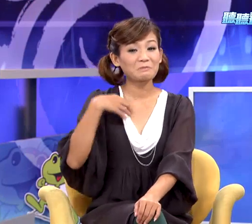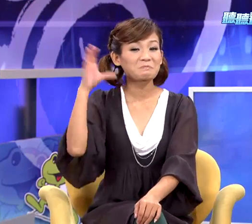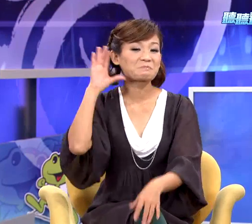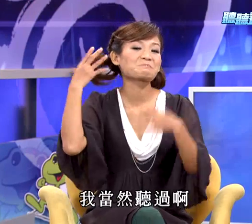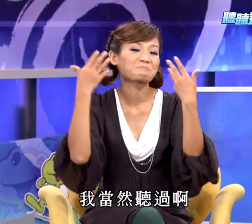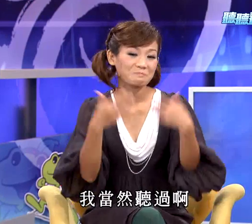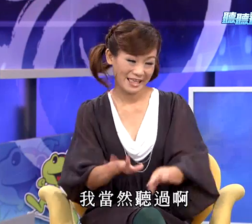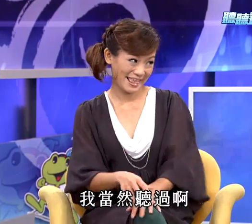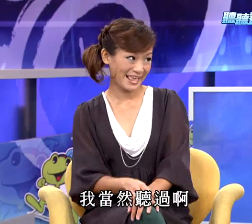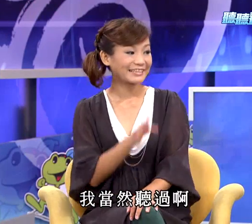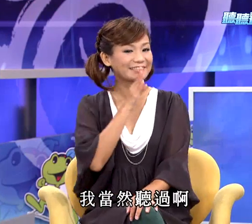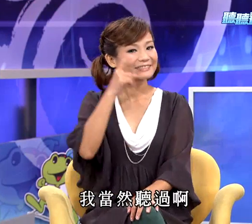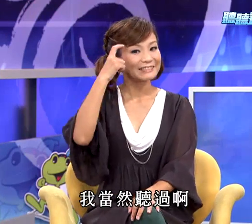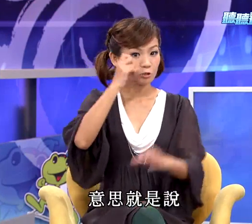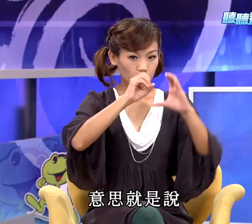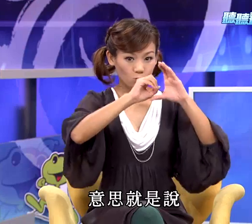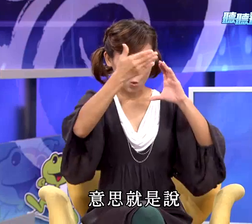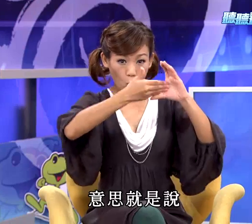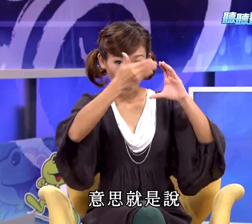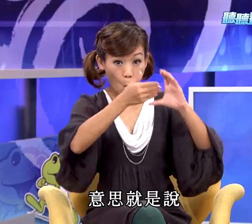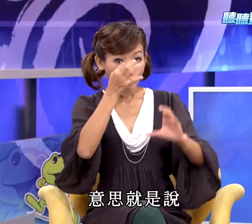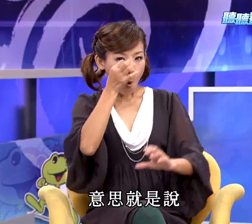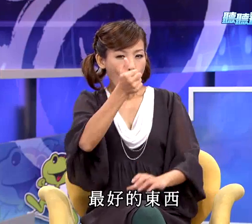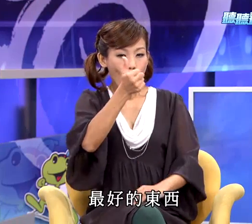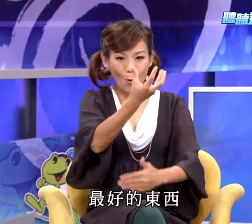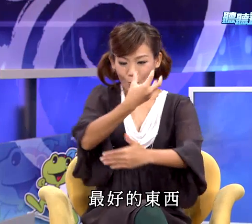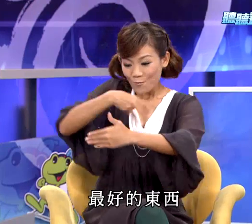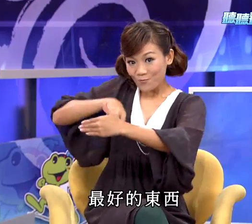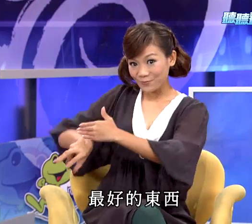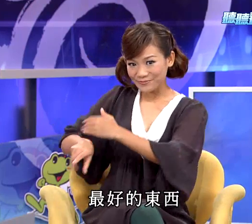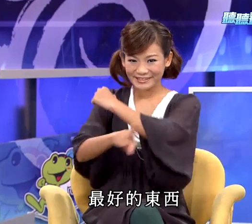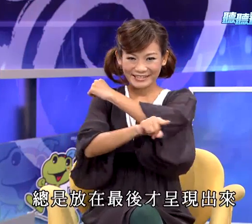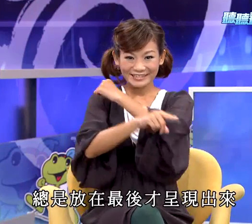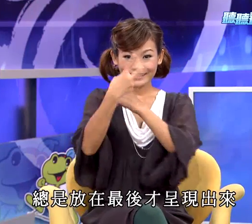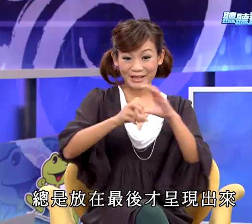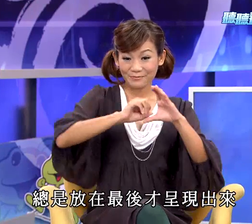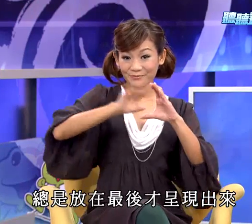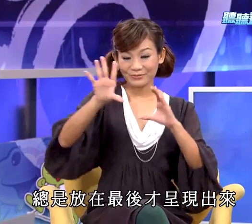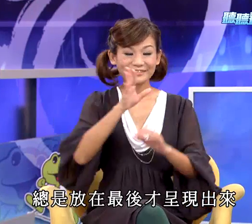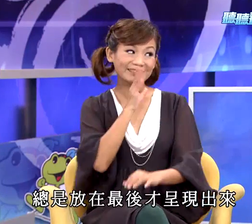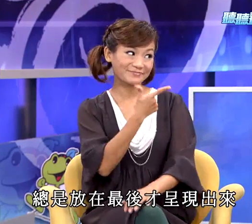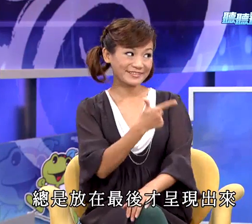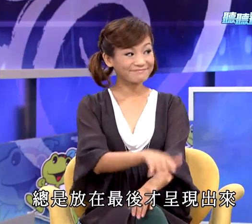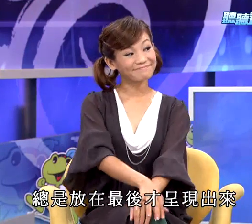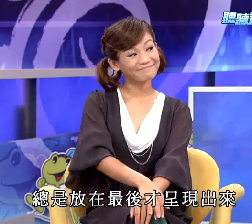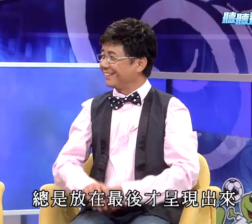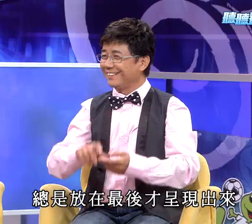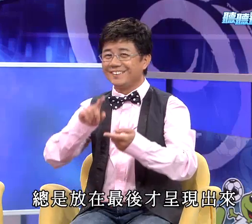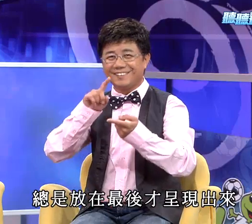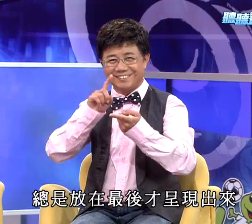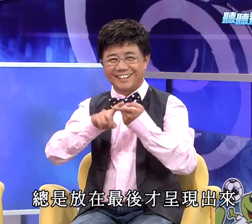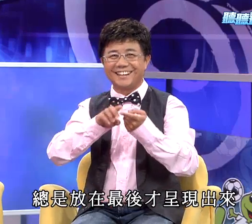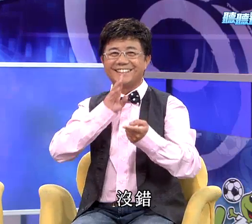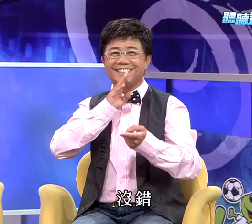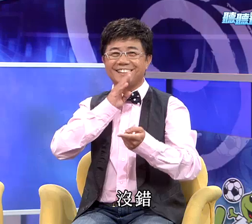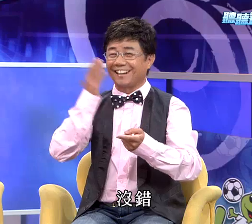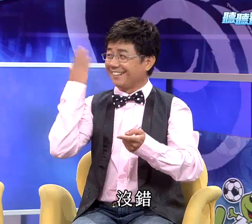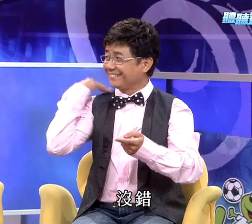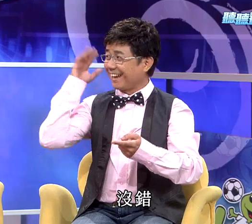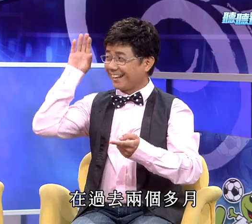我当然听过啊，意思就是说，最好的东西总是放在最后才呈现出来。 没错，在过